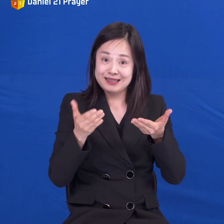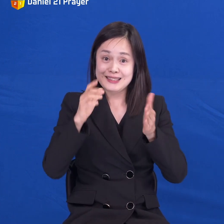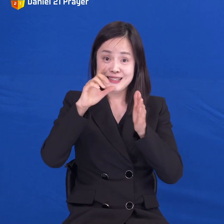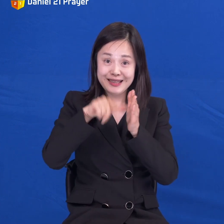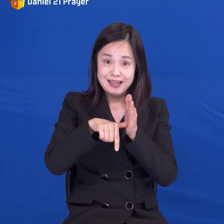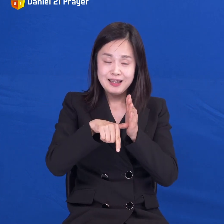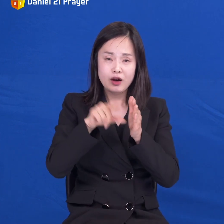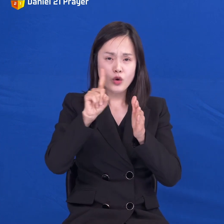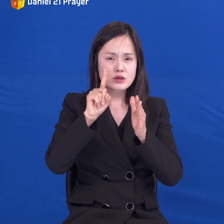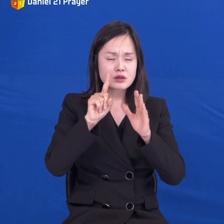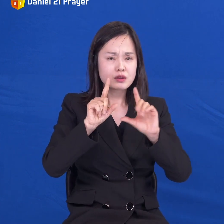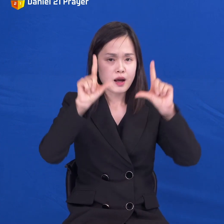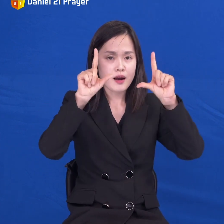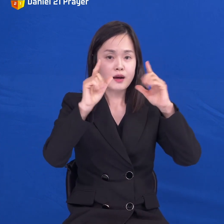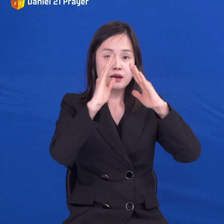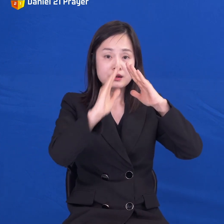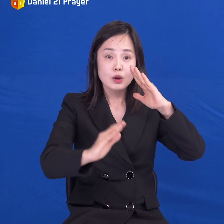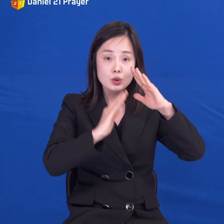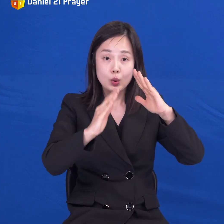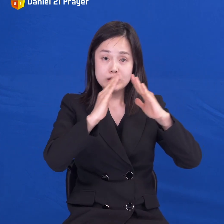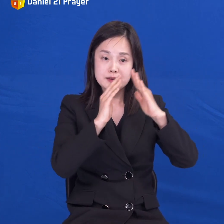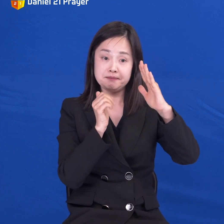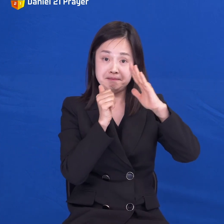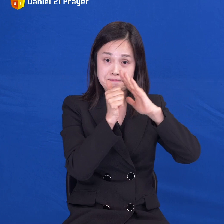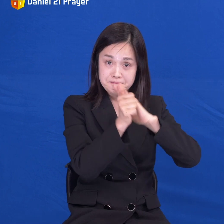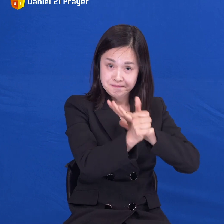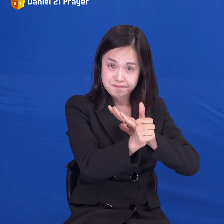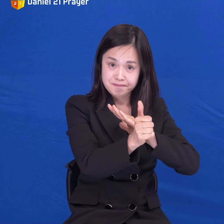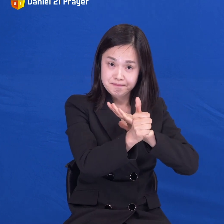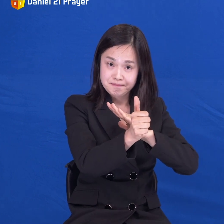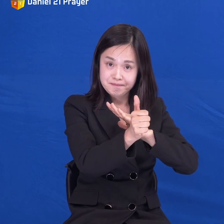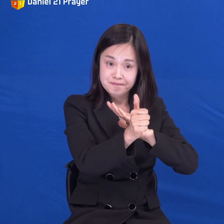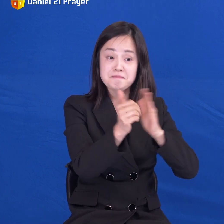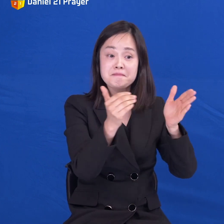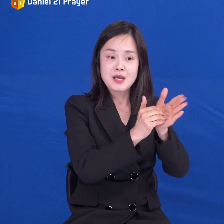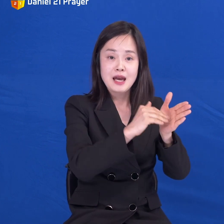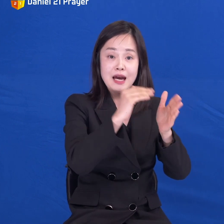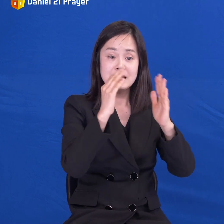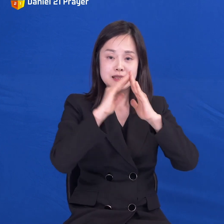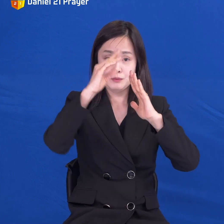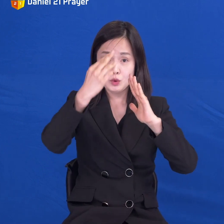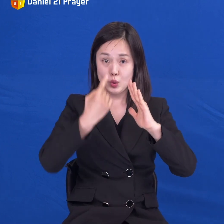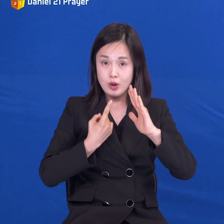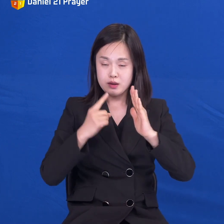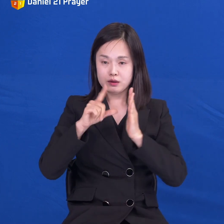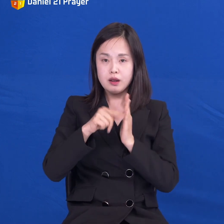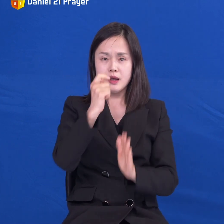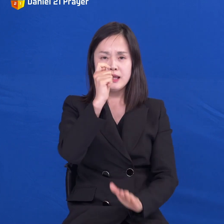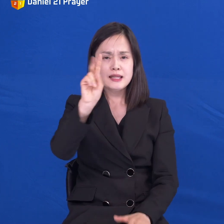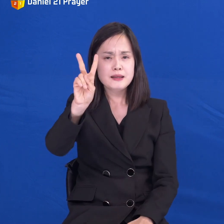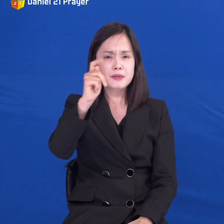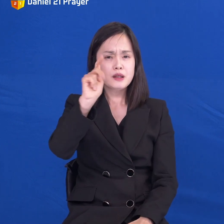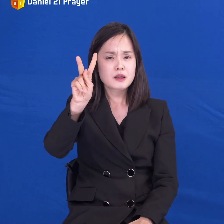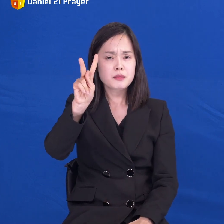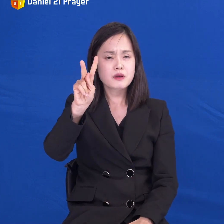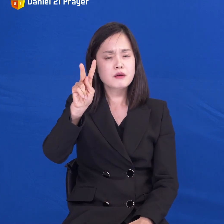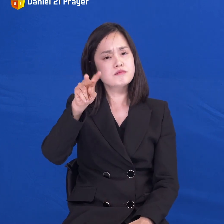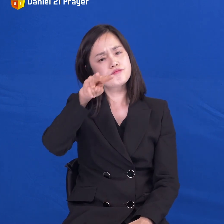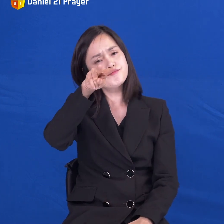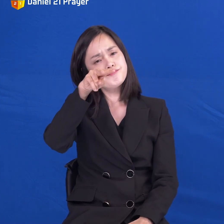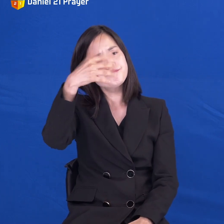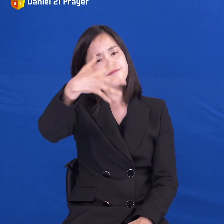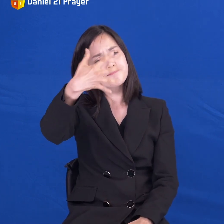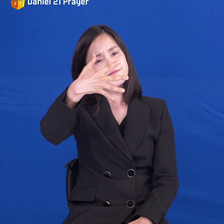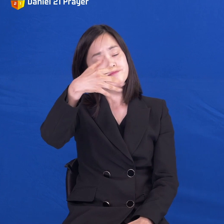저희 집에 텔레비전이 켜 있었어요. 그 제목이 세계 오지 탐험입니다. 거기에